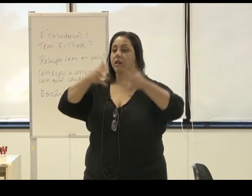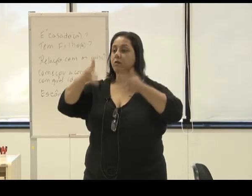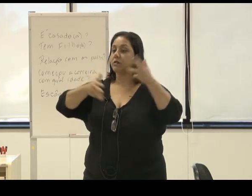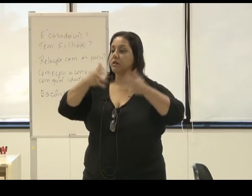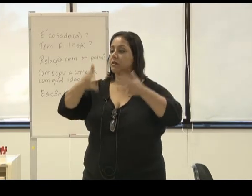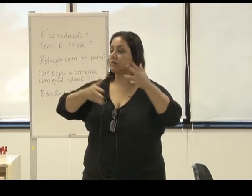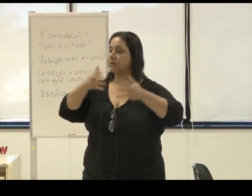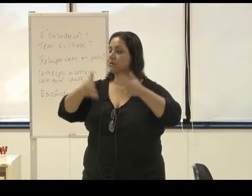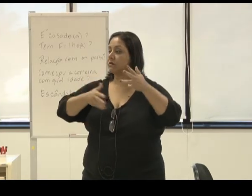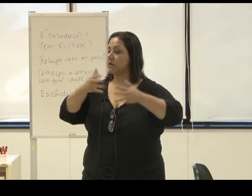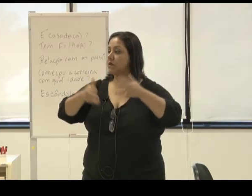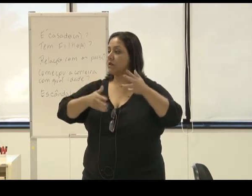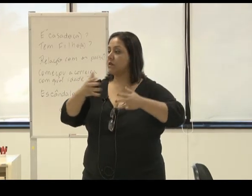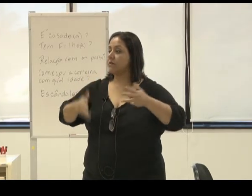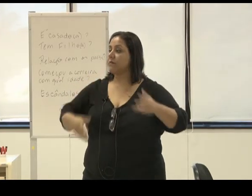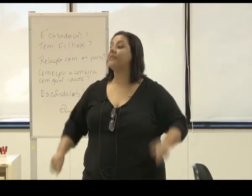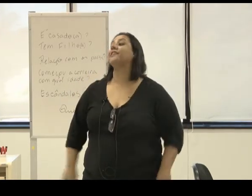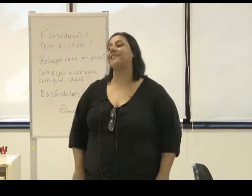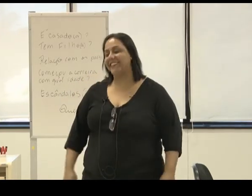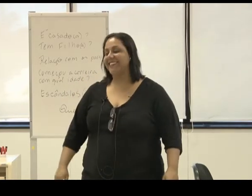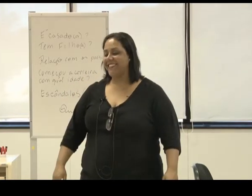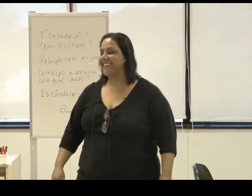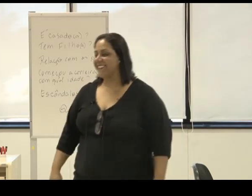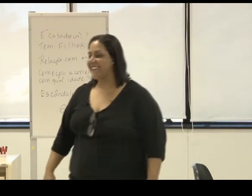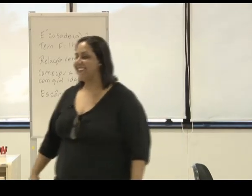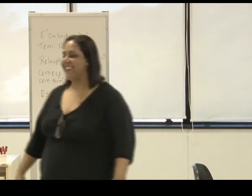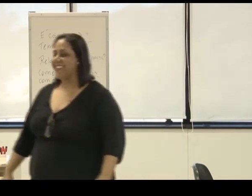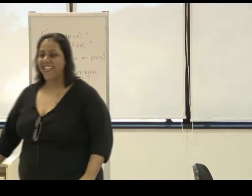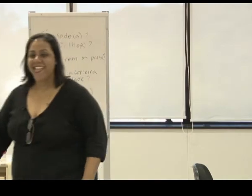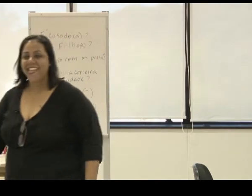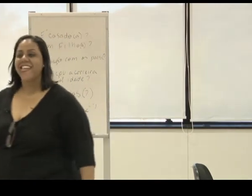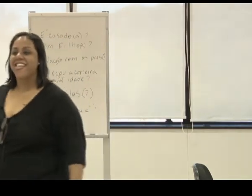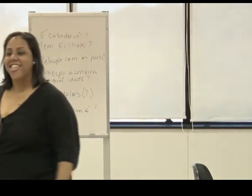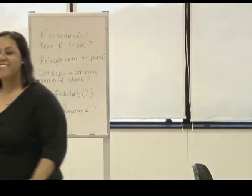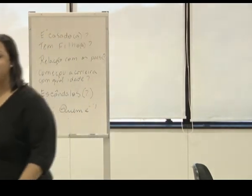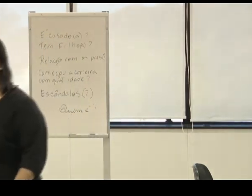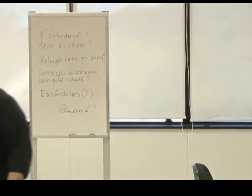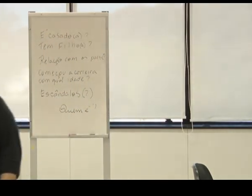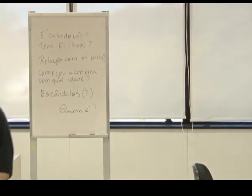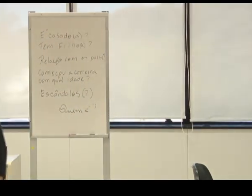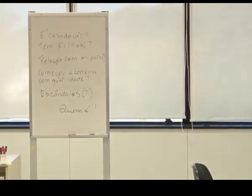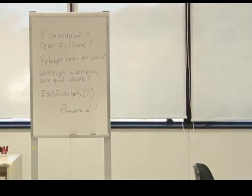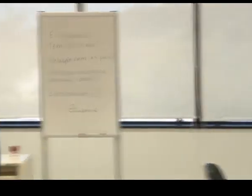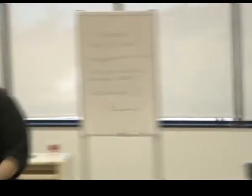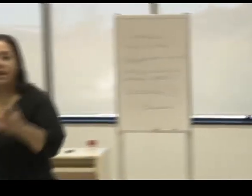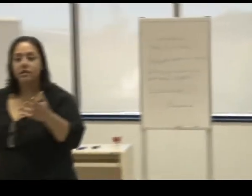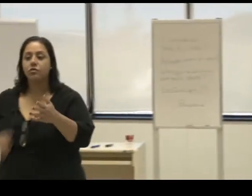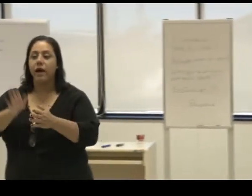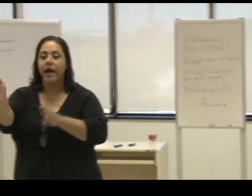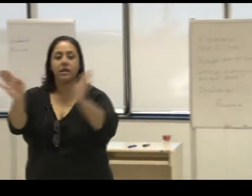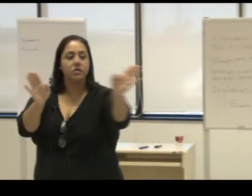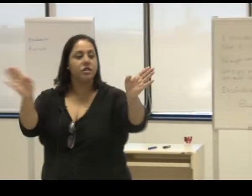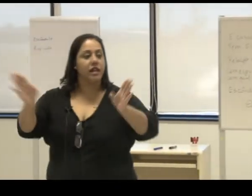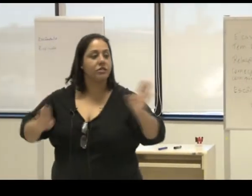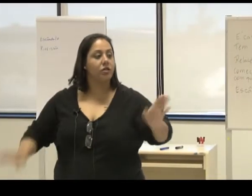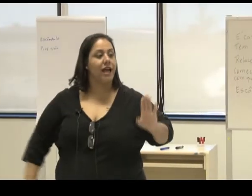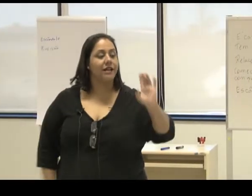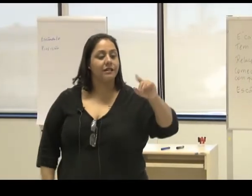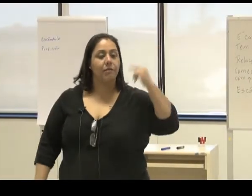sinais. Certo? E isso é direcionar e saber